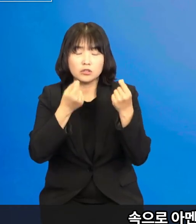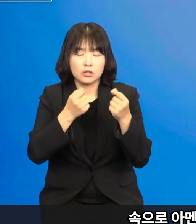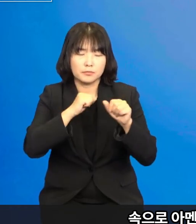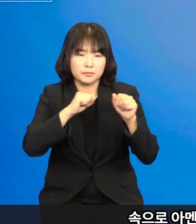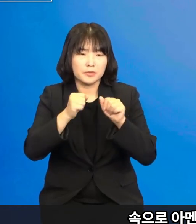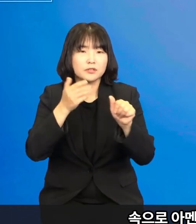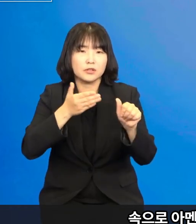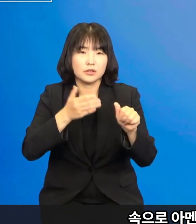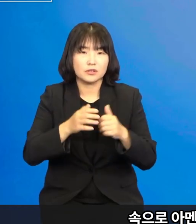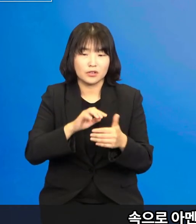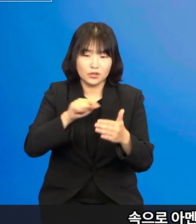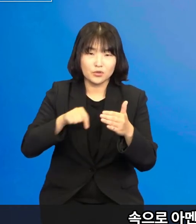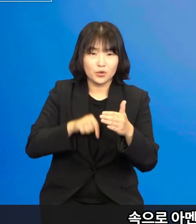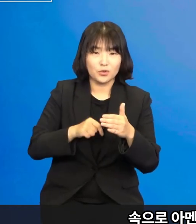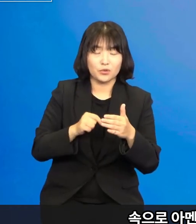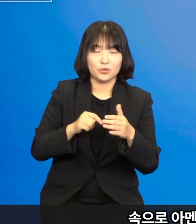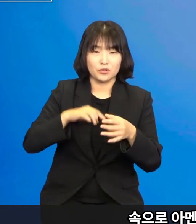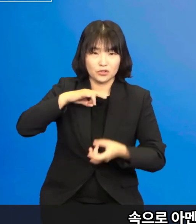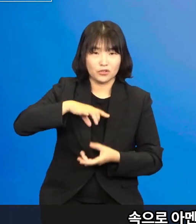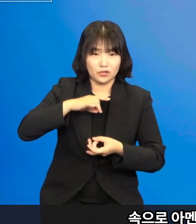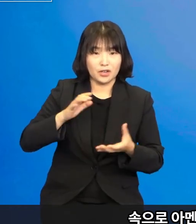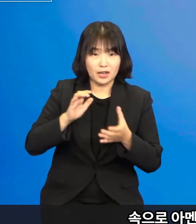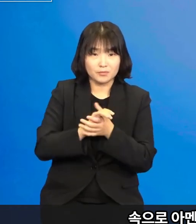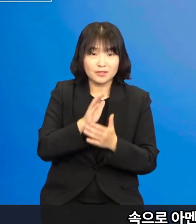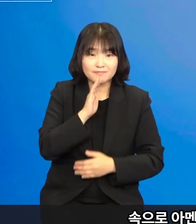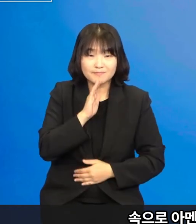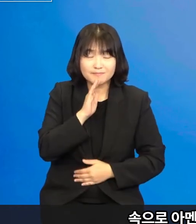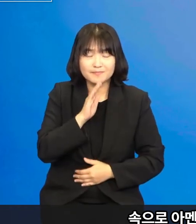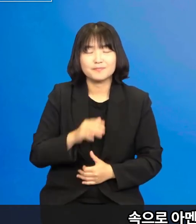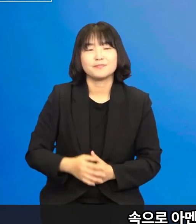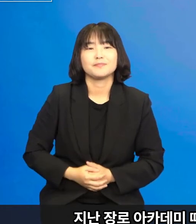속으로 아멘 하신 줄로 믿습니다. 네.